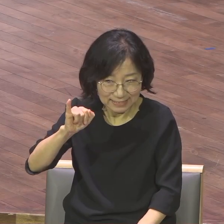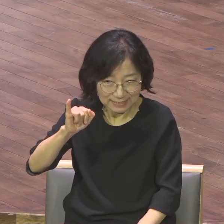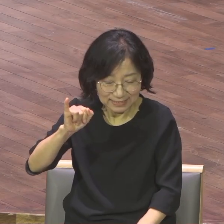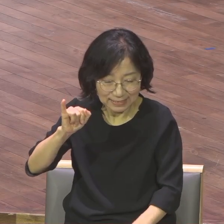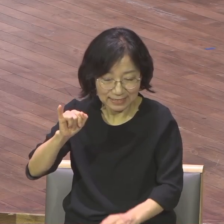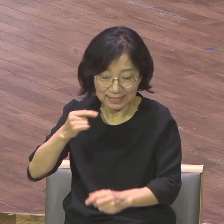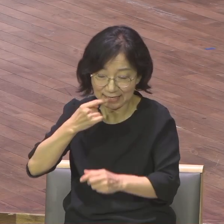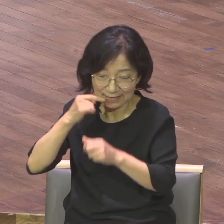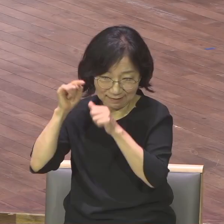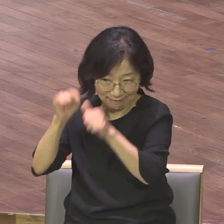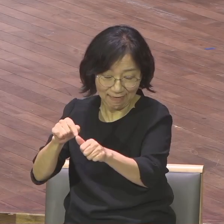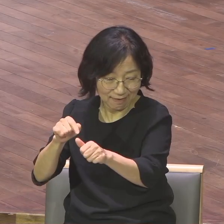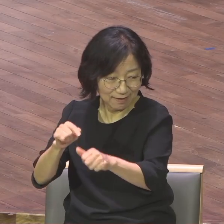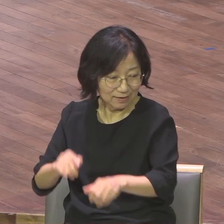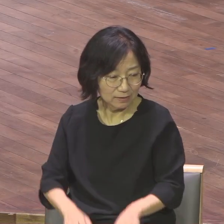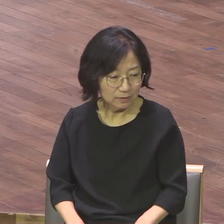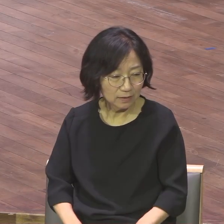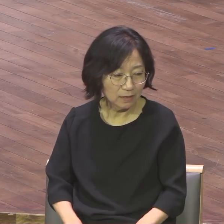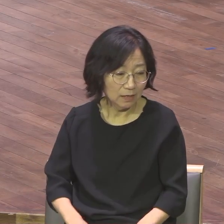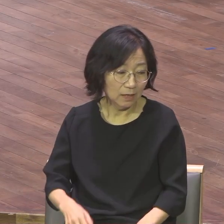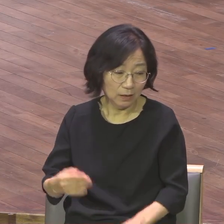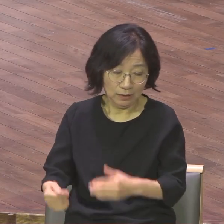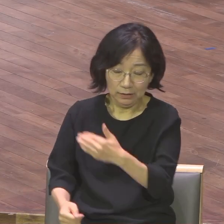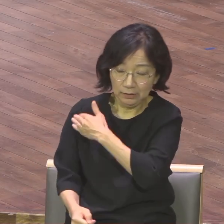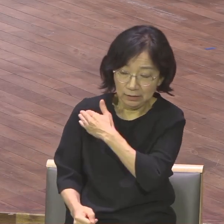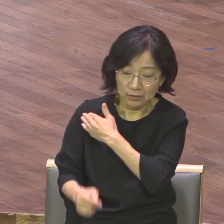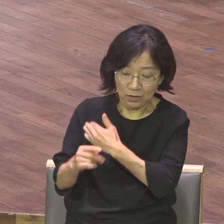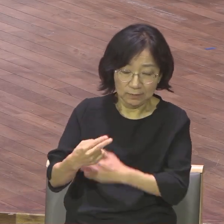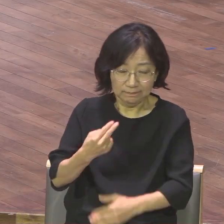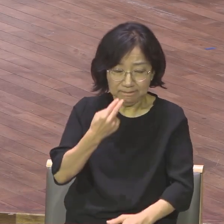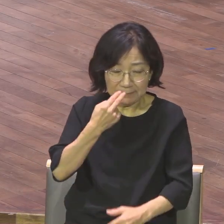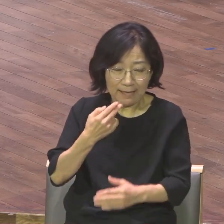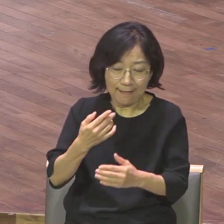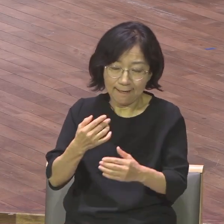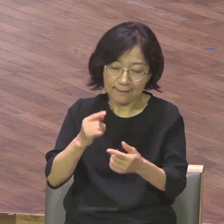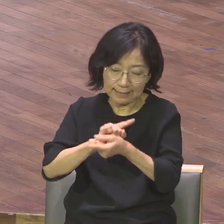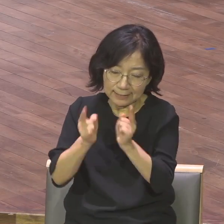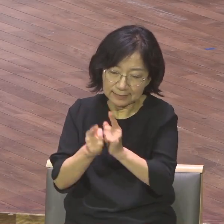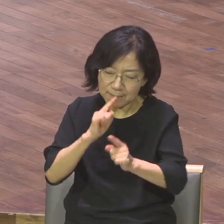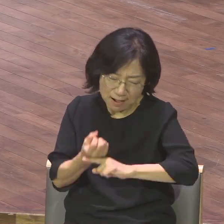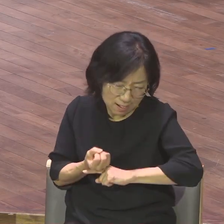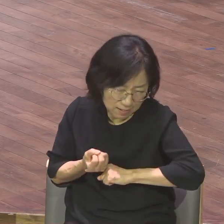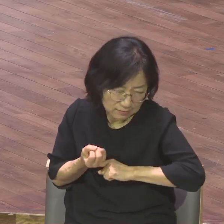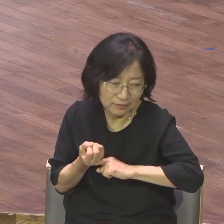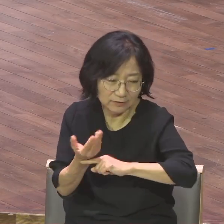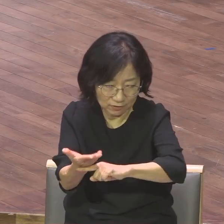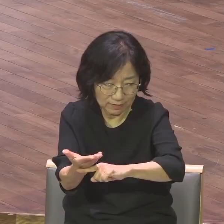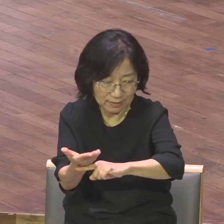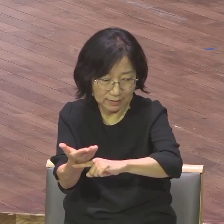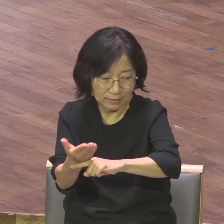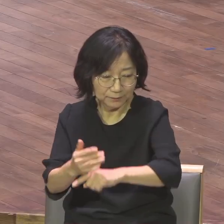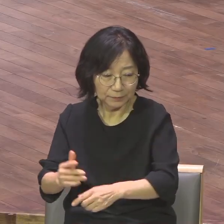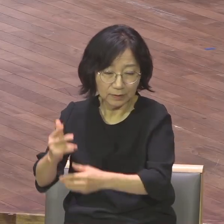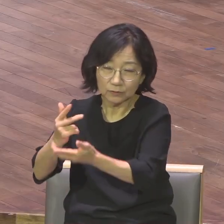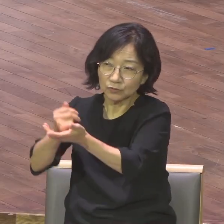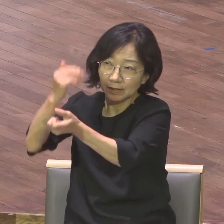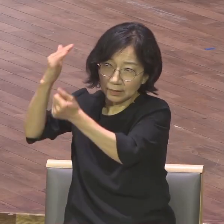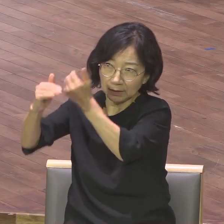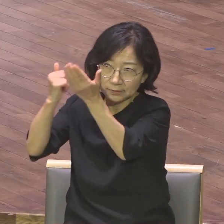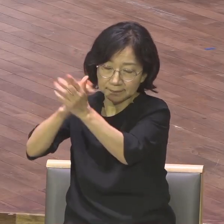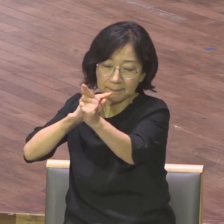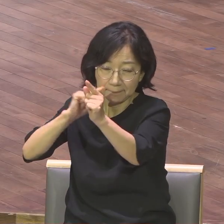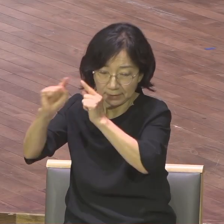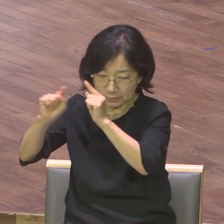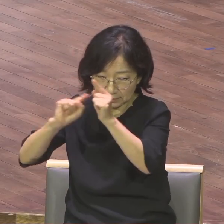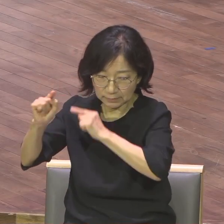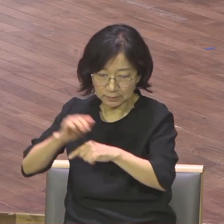봅니다. 또 내게 이르시되 인자야 너는 생기를 향하여 대언하라. 생기에게 대언하여 이르기를 주 여호와께서